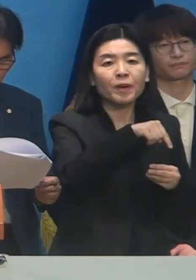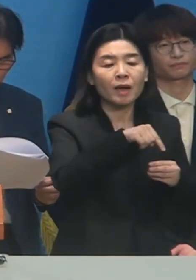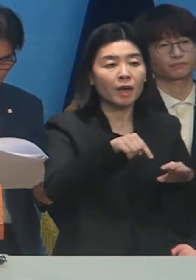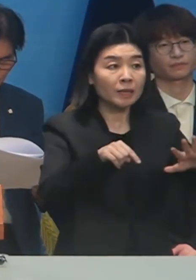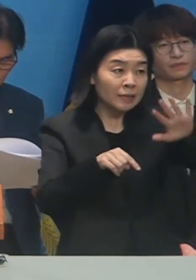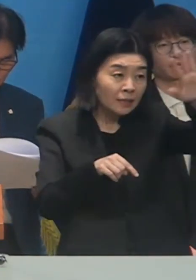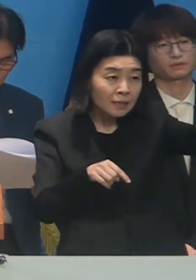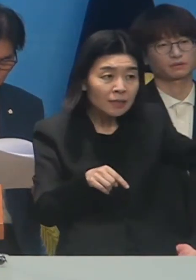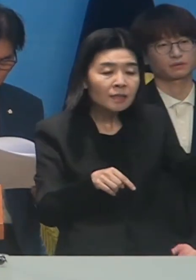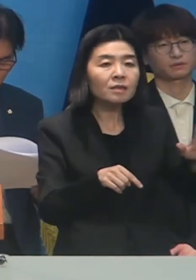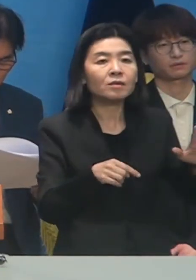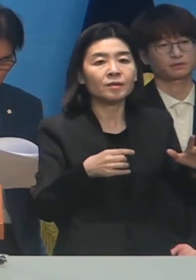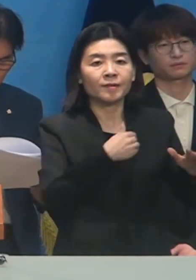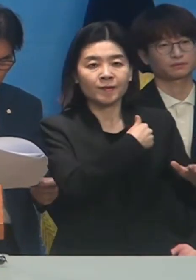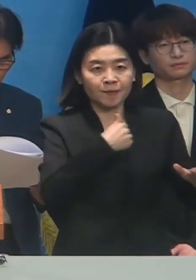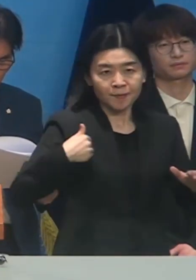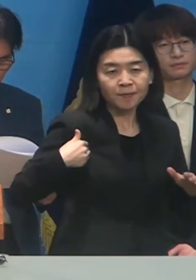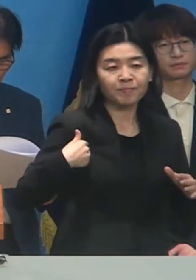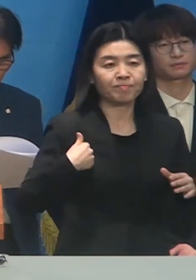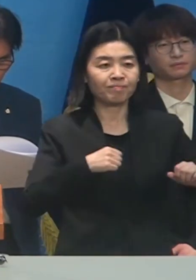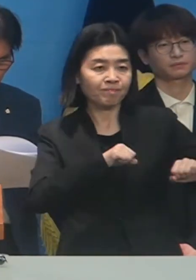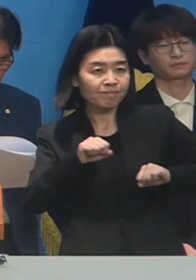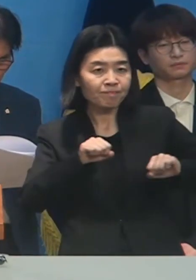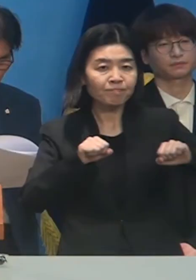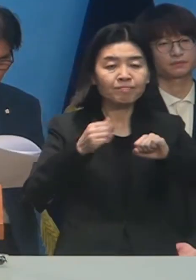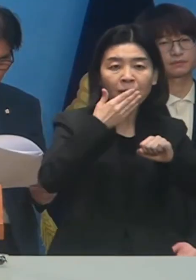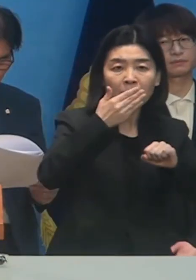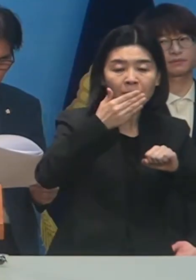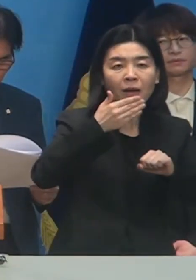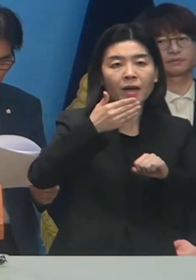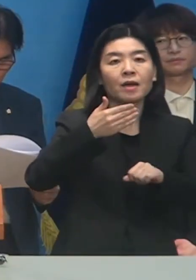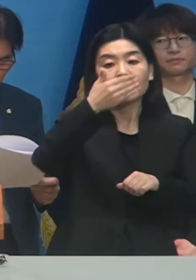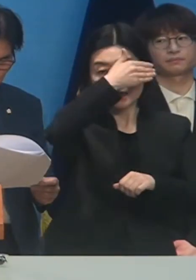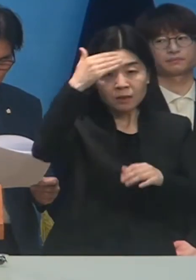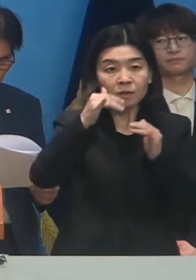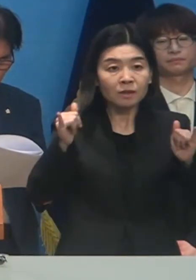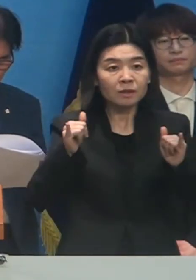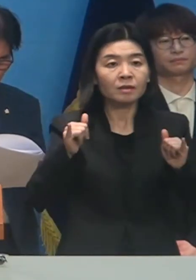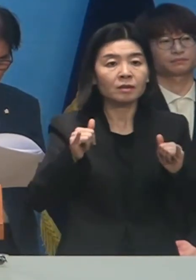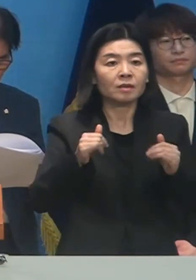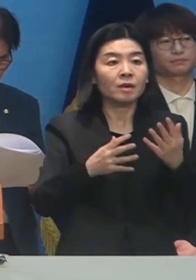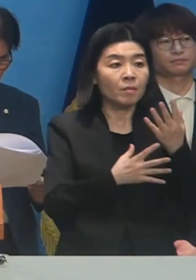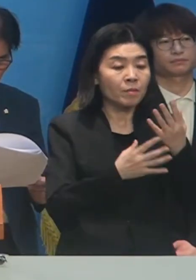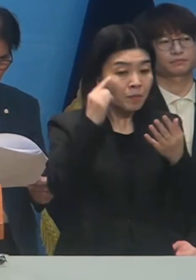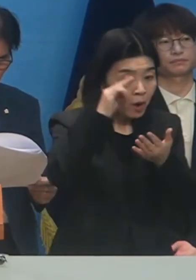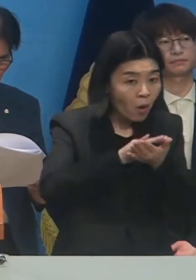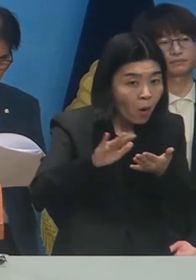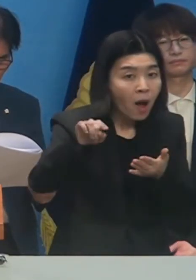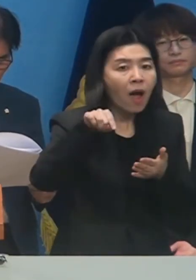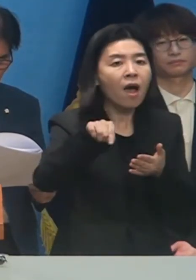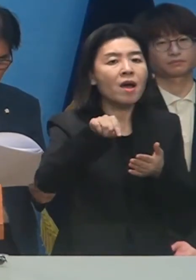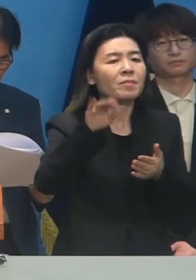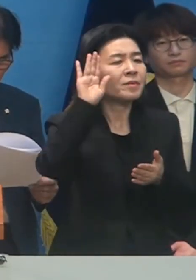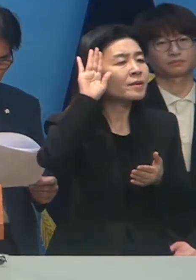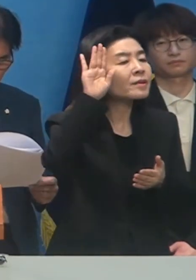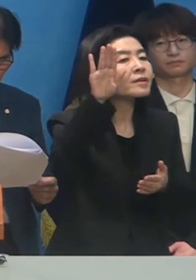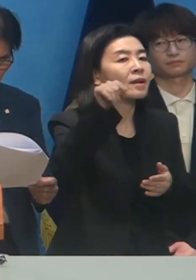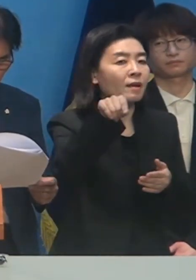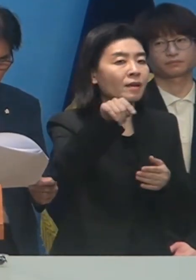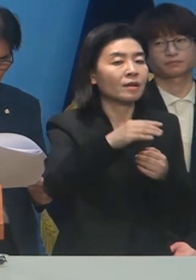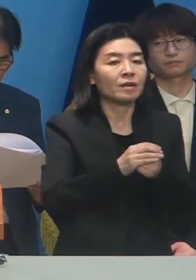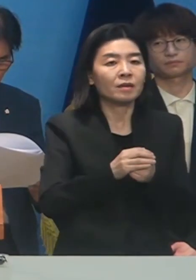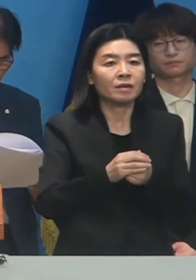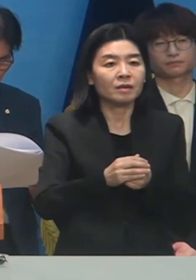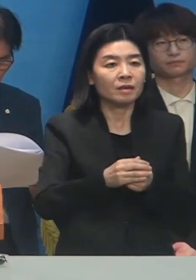전체를 자신들의 무대로 삼을 우리 청년들에게 평화는 미래이지 분단 이후 지난